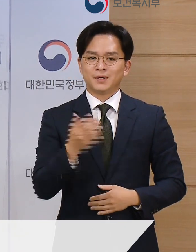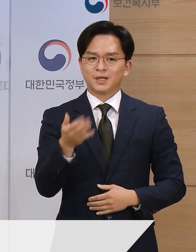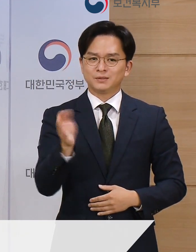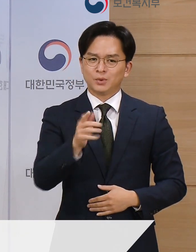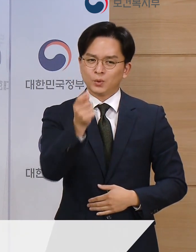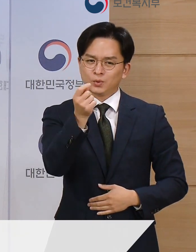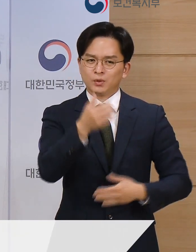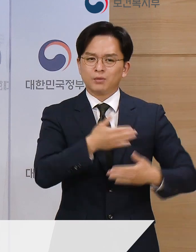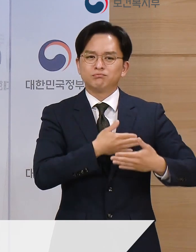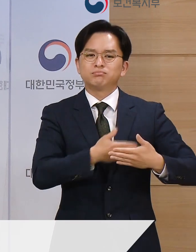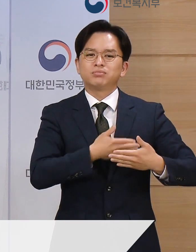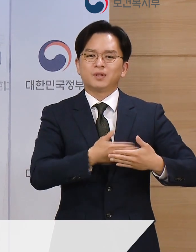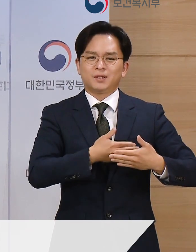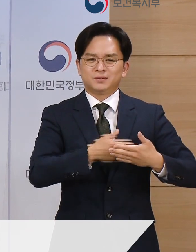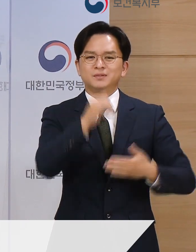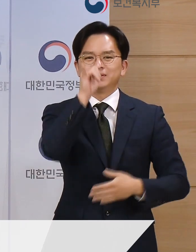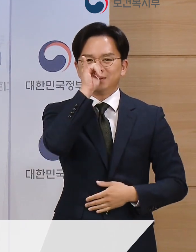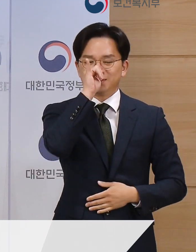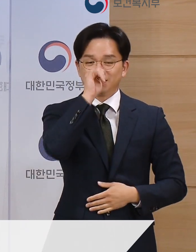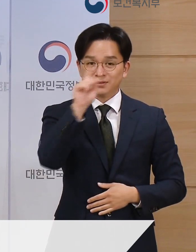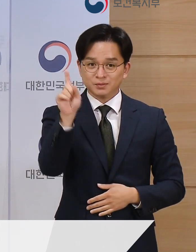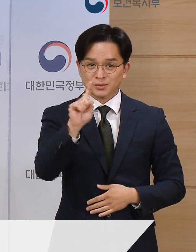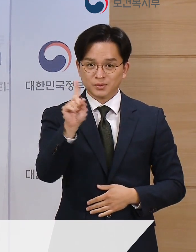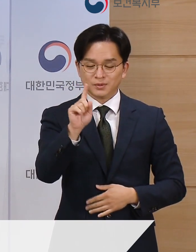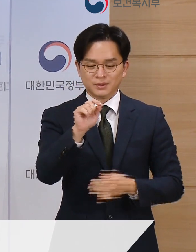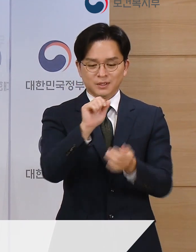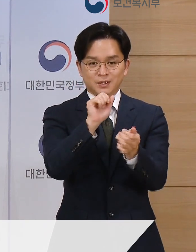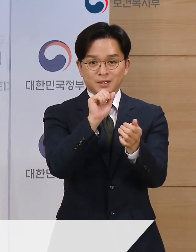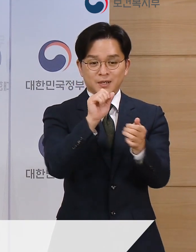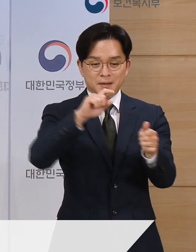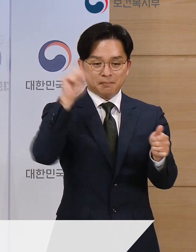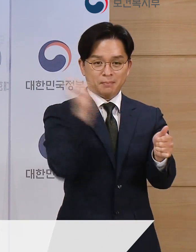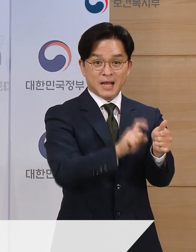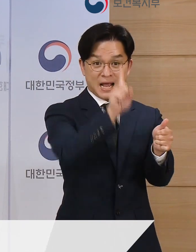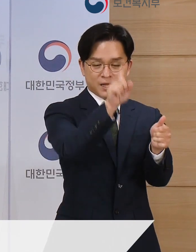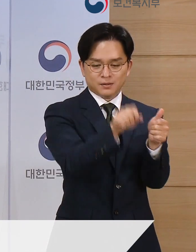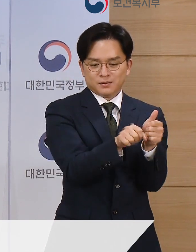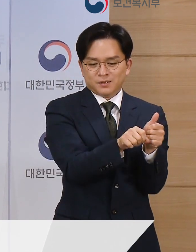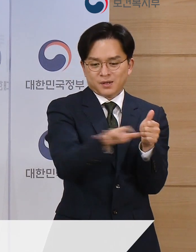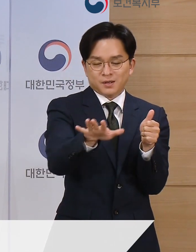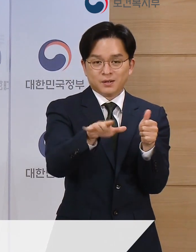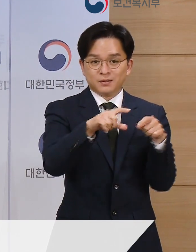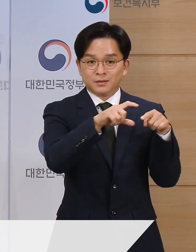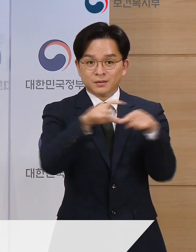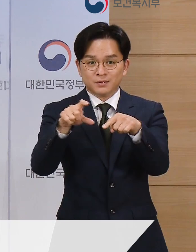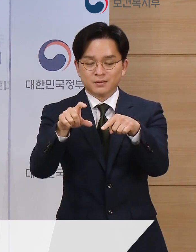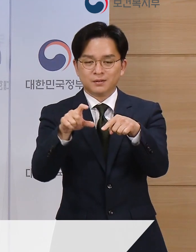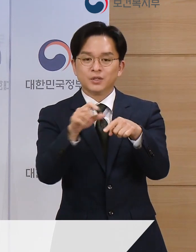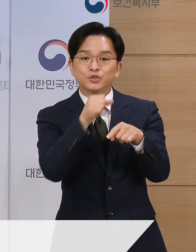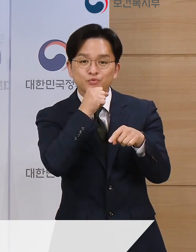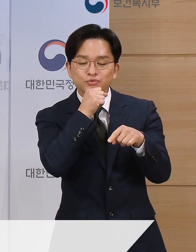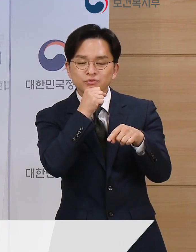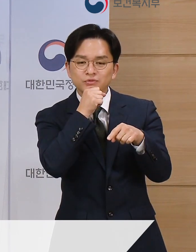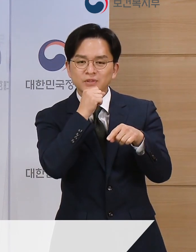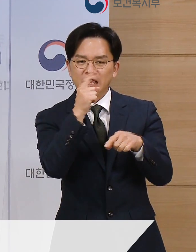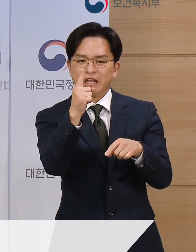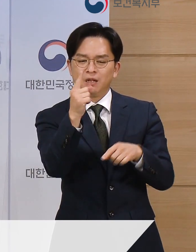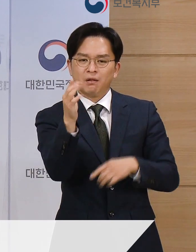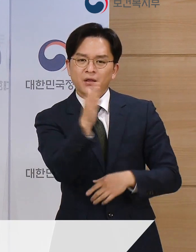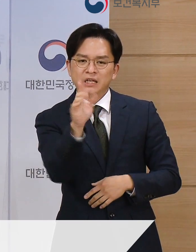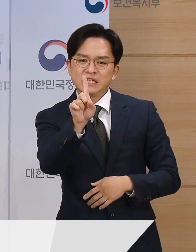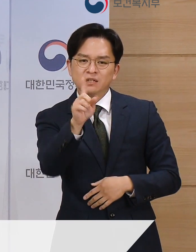그러나 아직 불안한 요소들이 남아 있습니다. 감염 재생산 지수가 1 내외를 유지하고